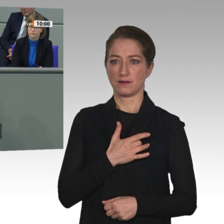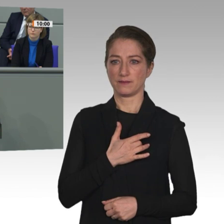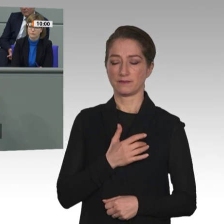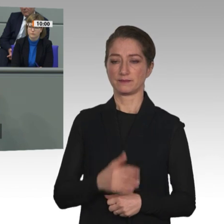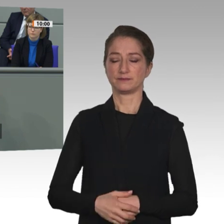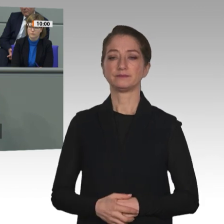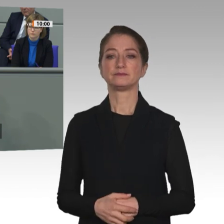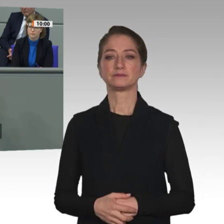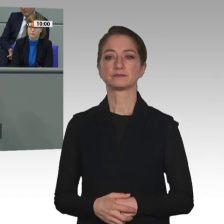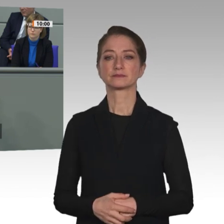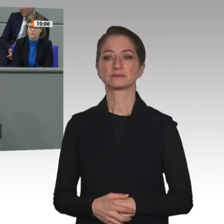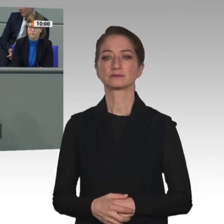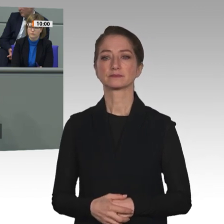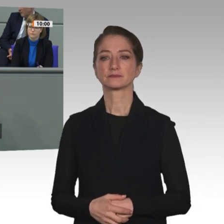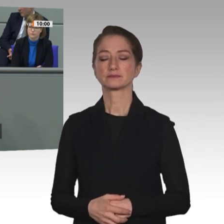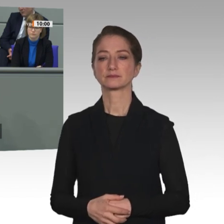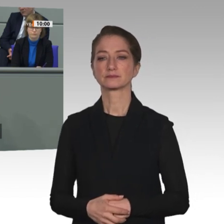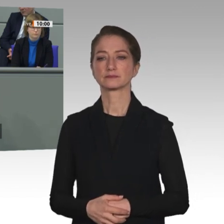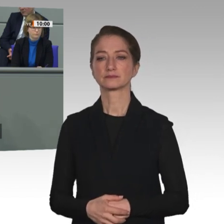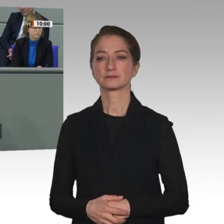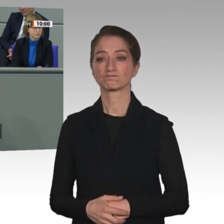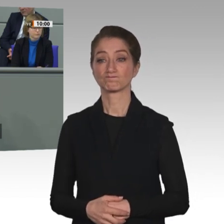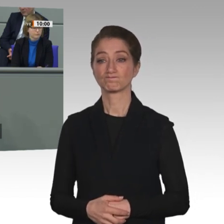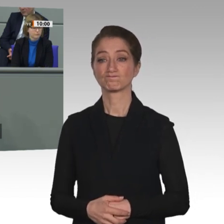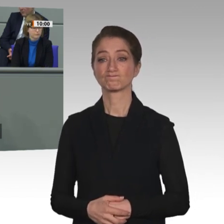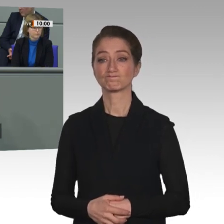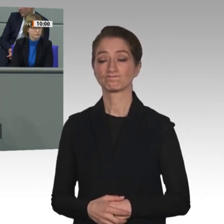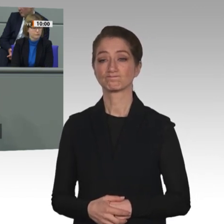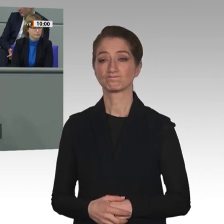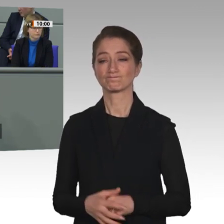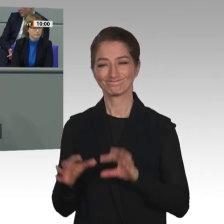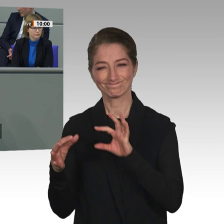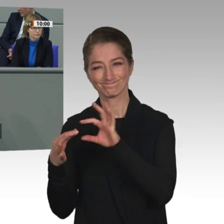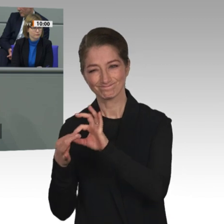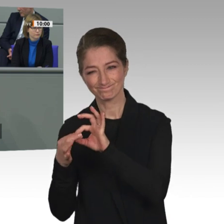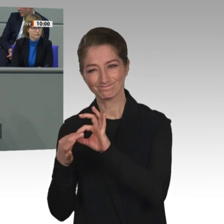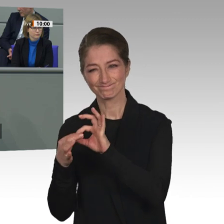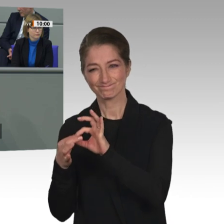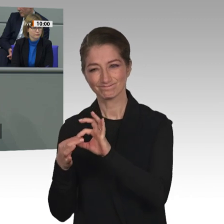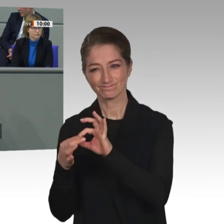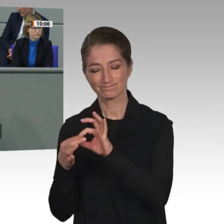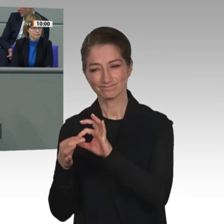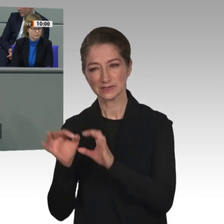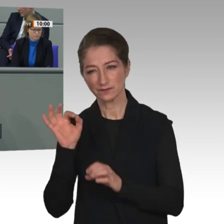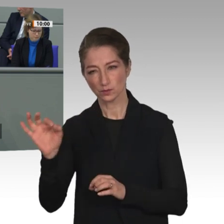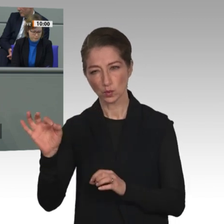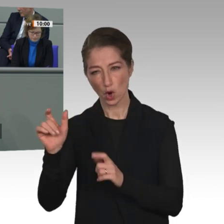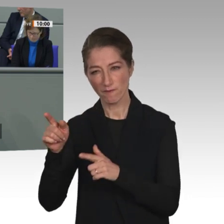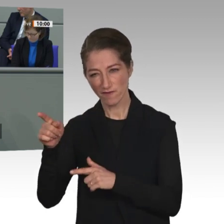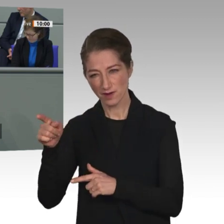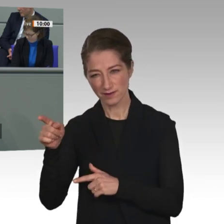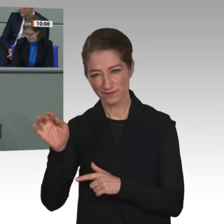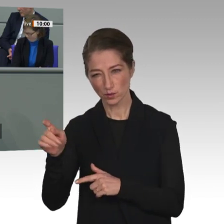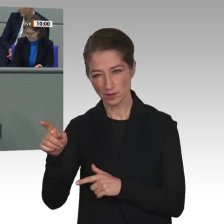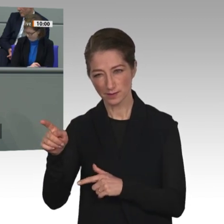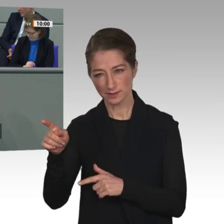Und das haben wir als Auftrag betrachtet, auch im Interesse der Opfer und der Angehörigen.